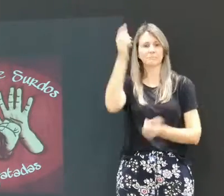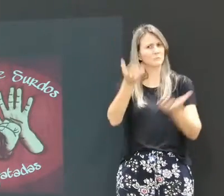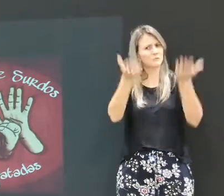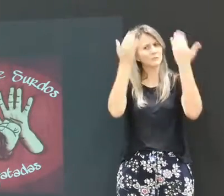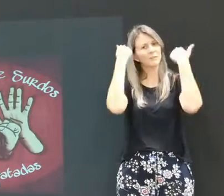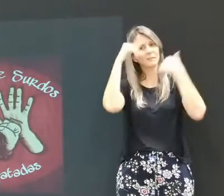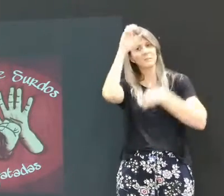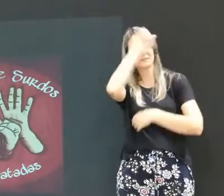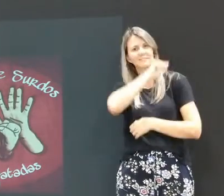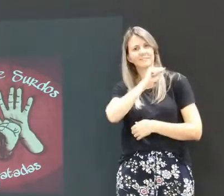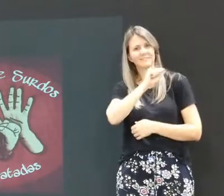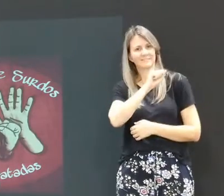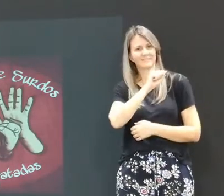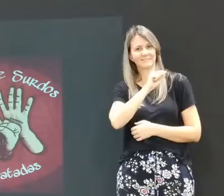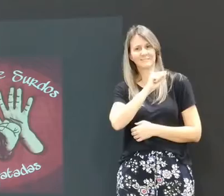Deus. Venham aqui aprender.